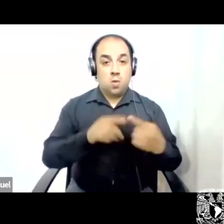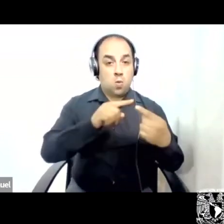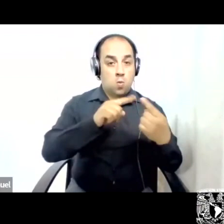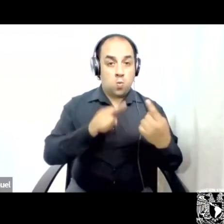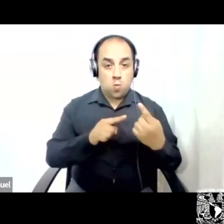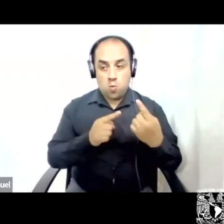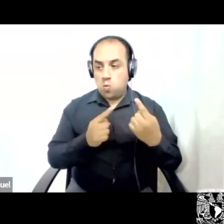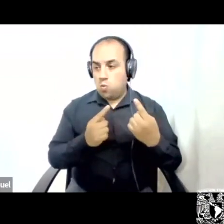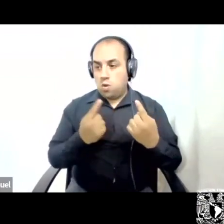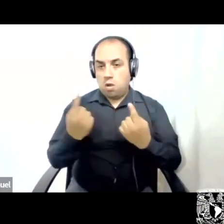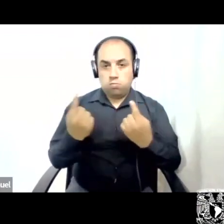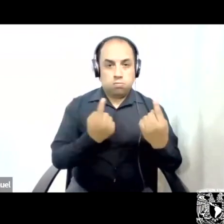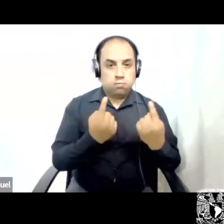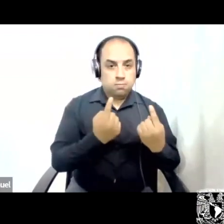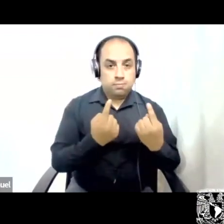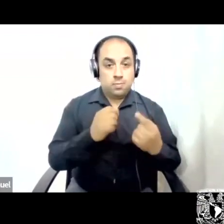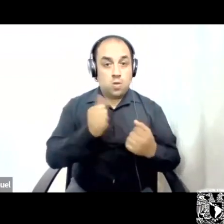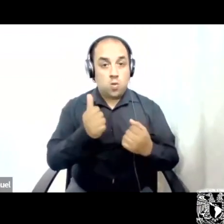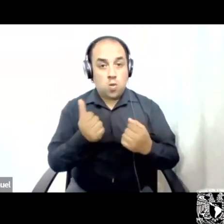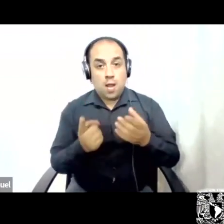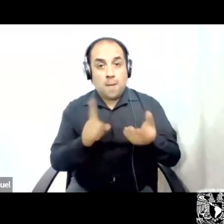otro.